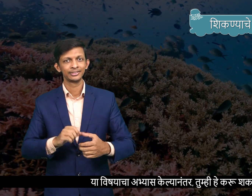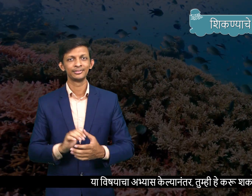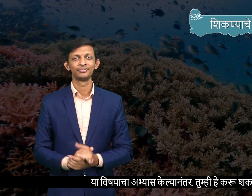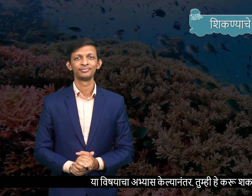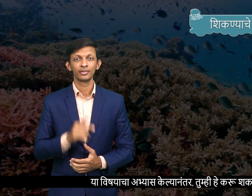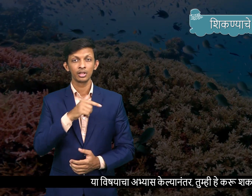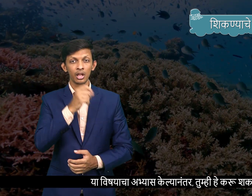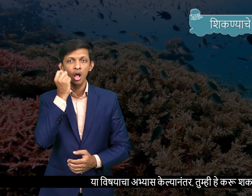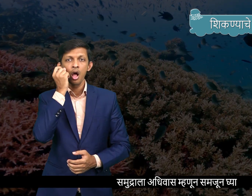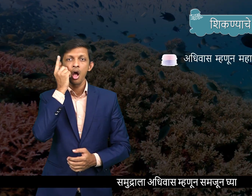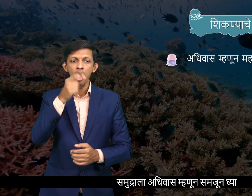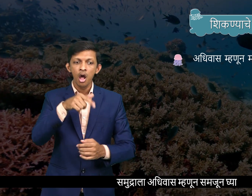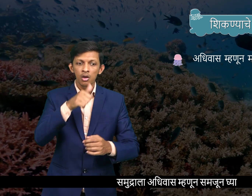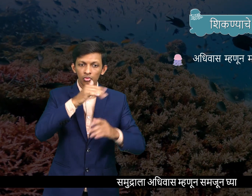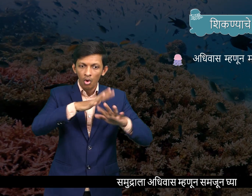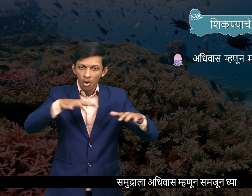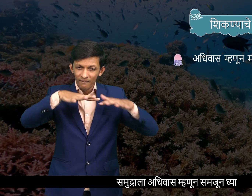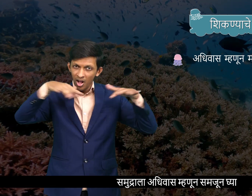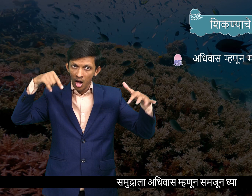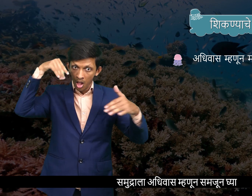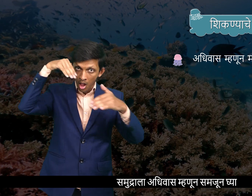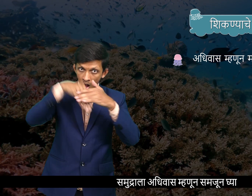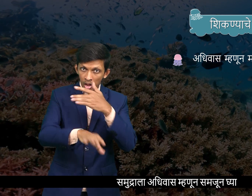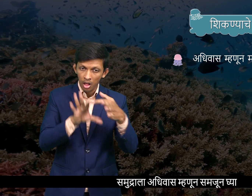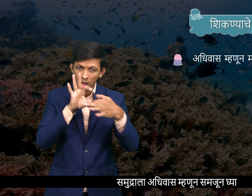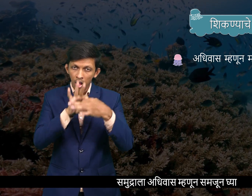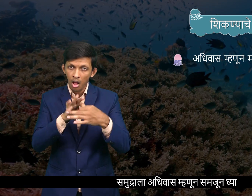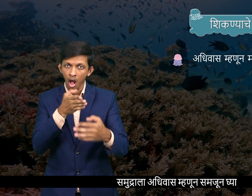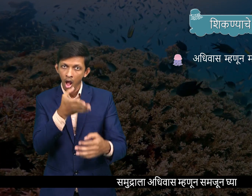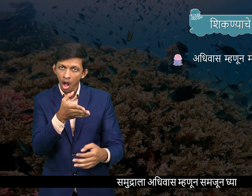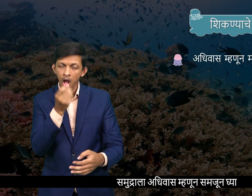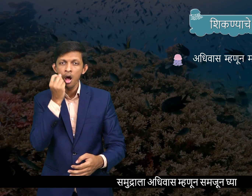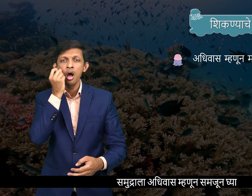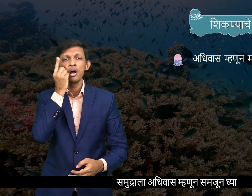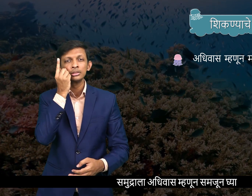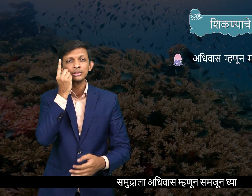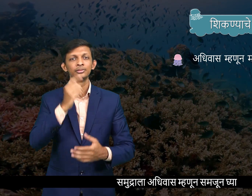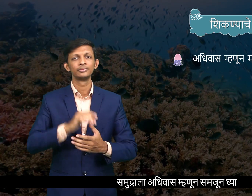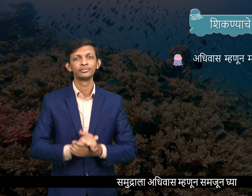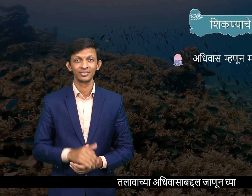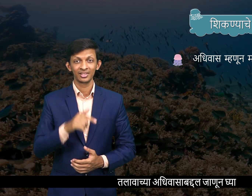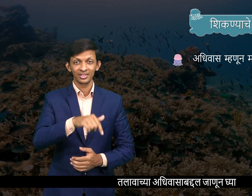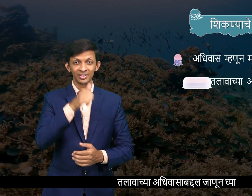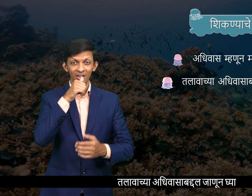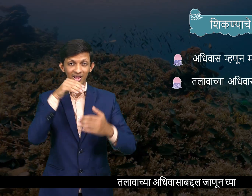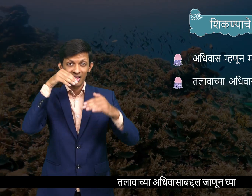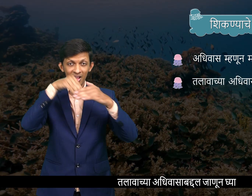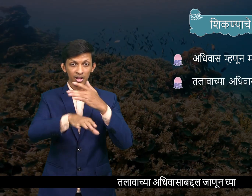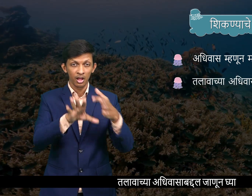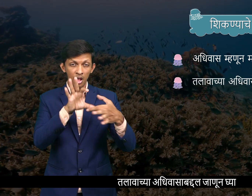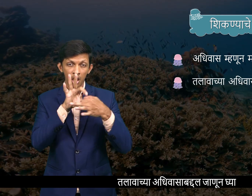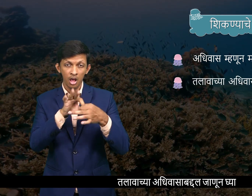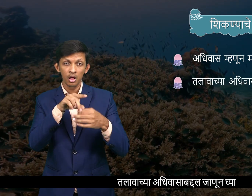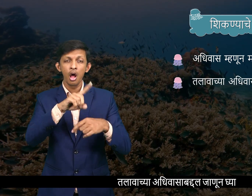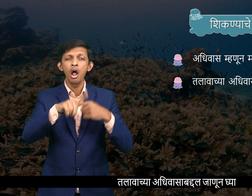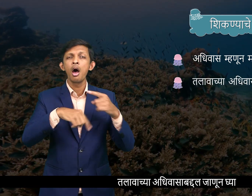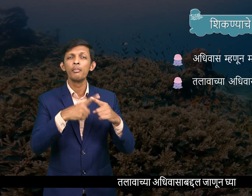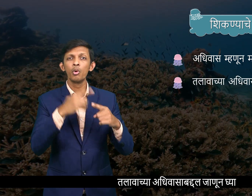शकाल. समुद्राला अधिवास म्हणून समजून घ्या. तलावाच्या अधिवासाबद्दल जाणून